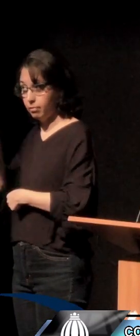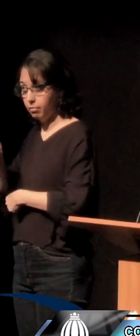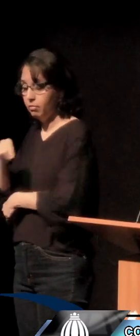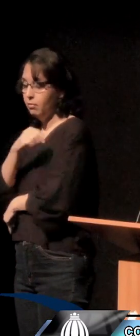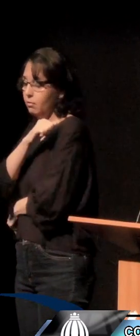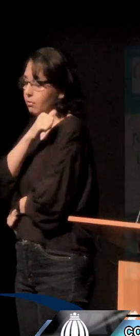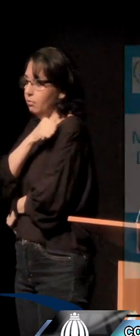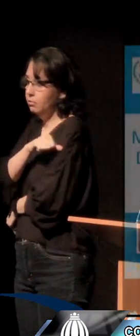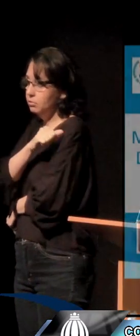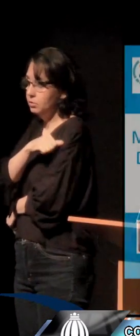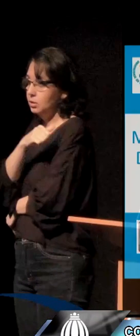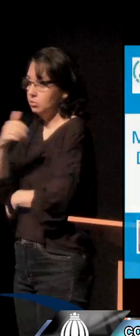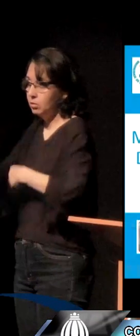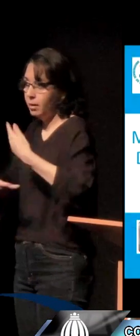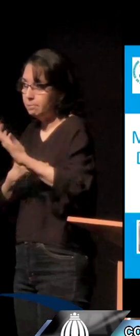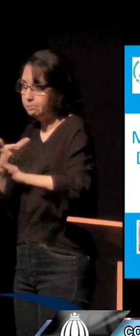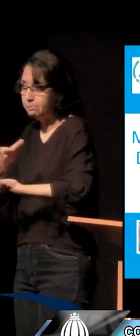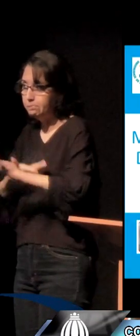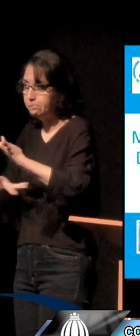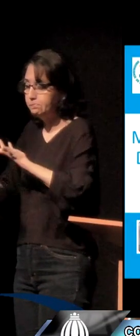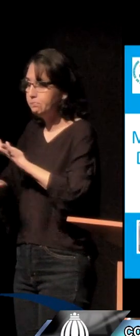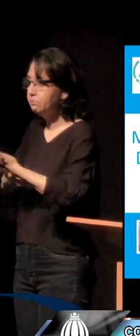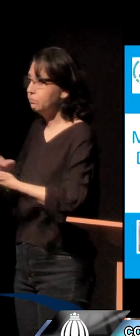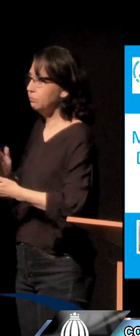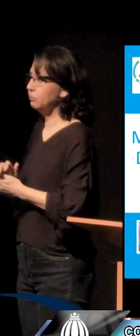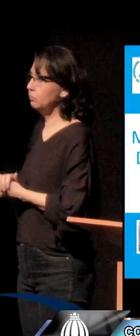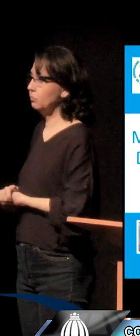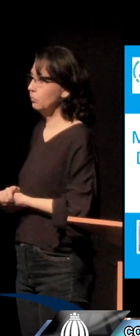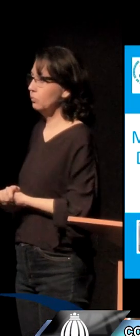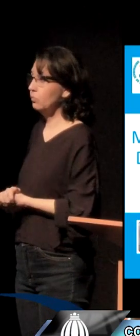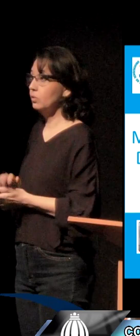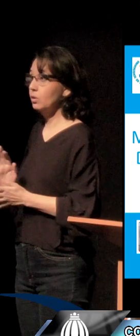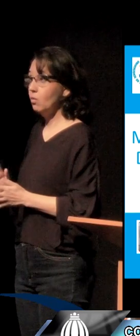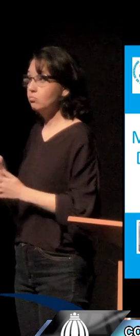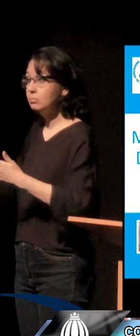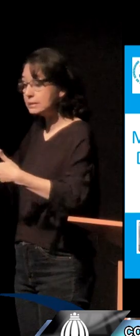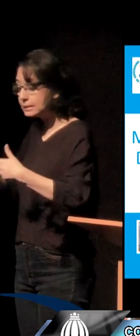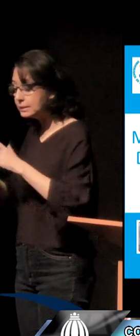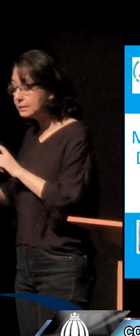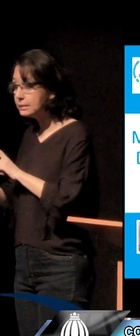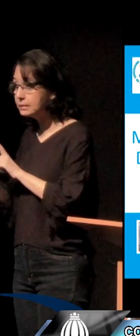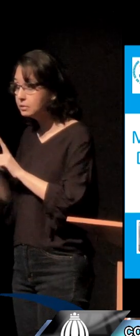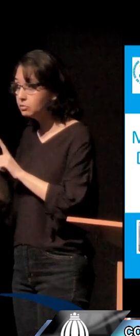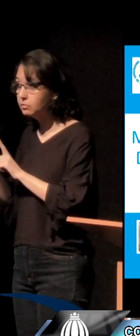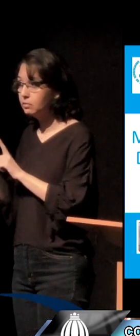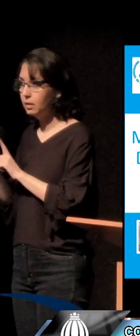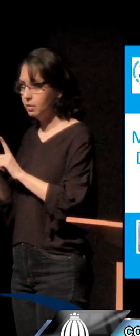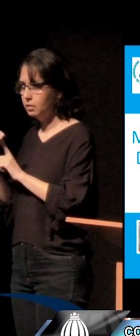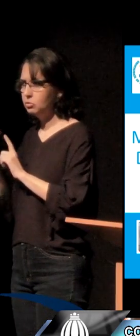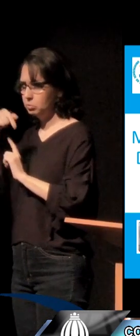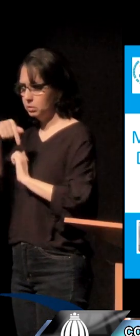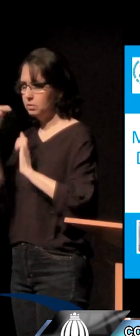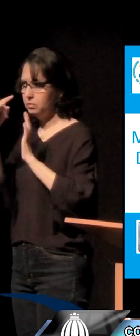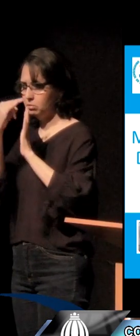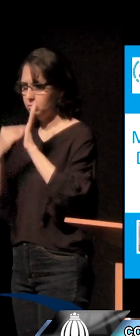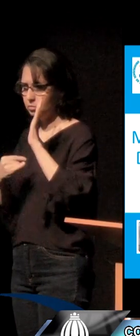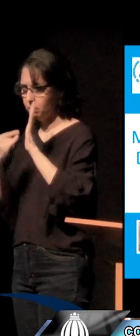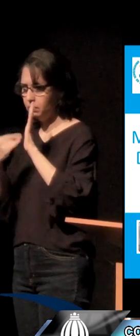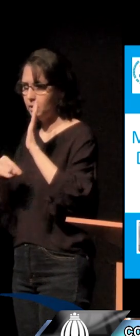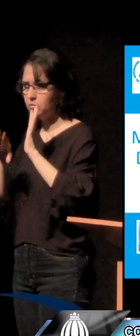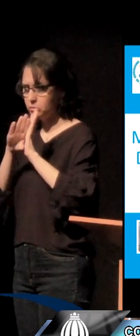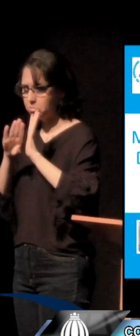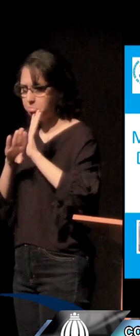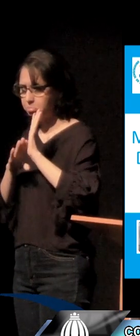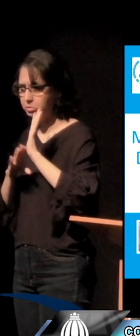está articulando né Muito incentivados por essa nota técnica e por essas visitas